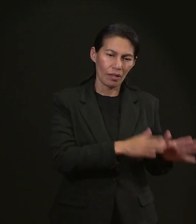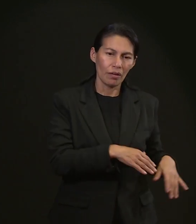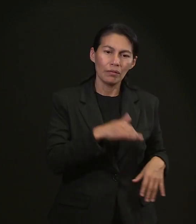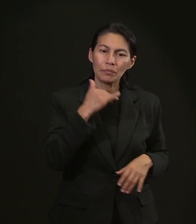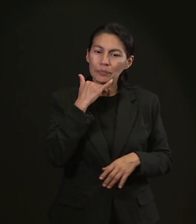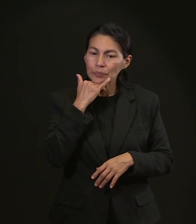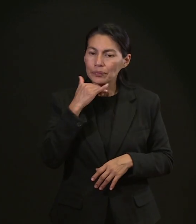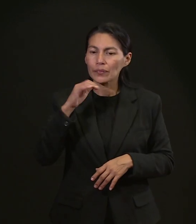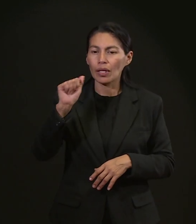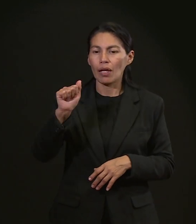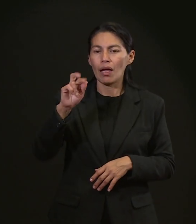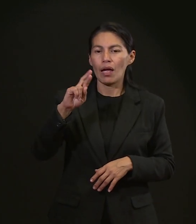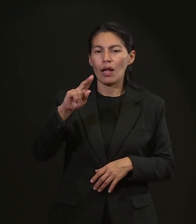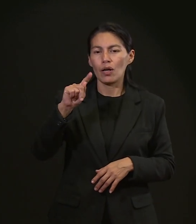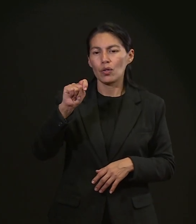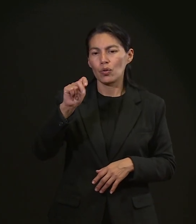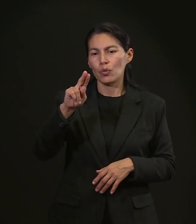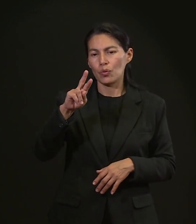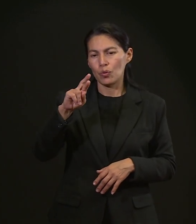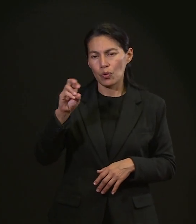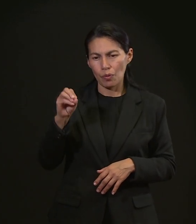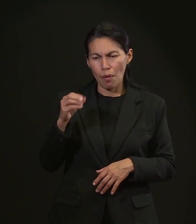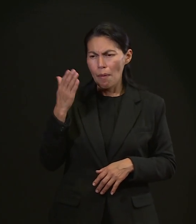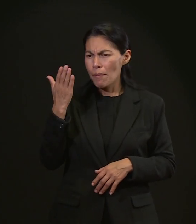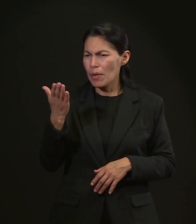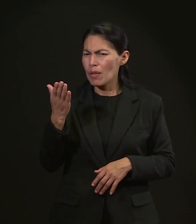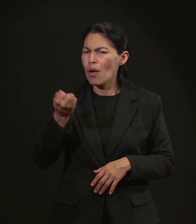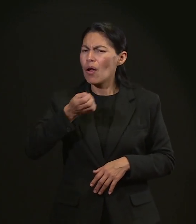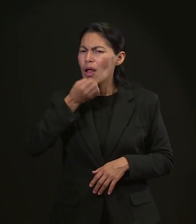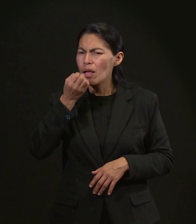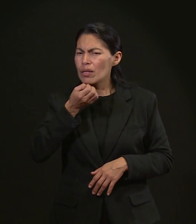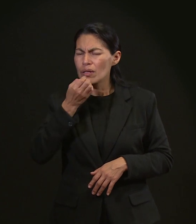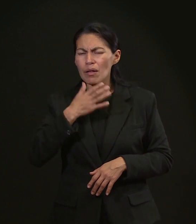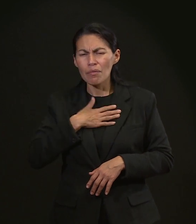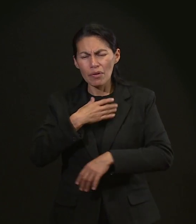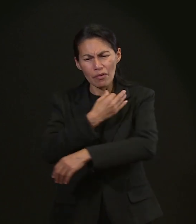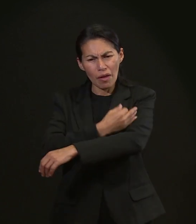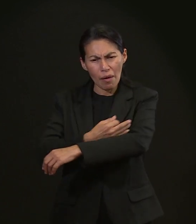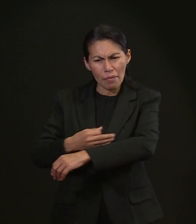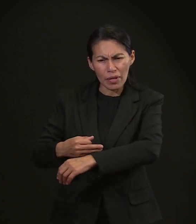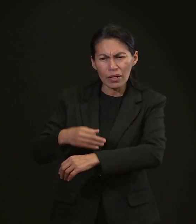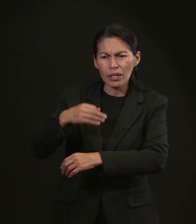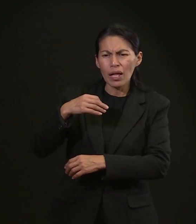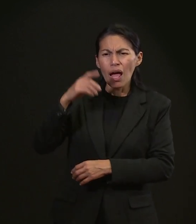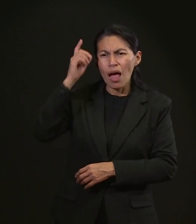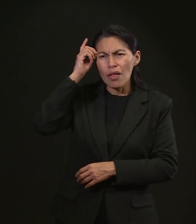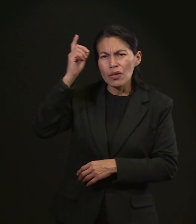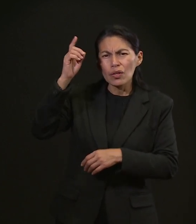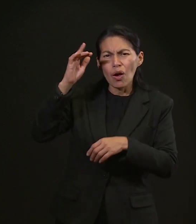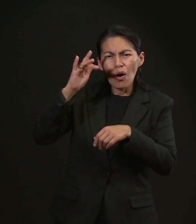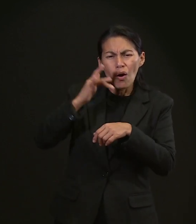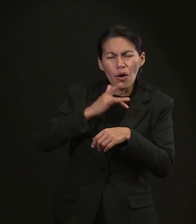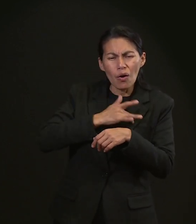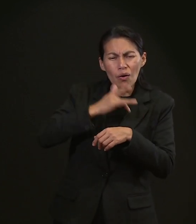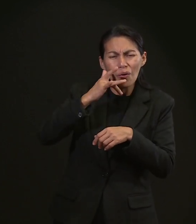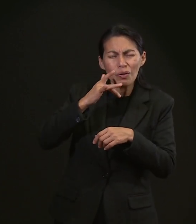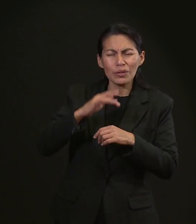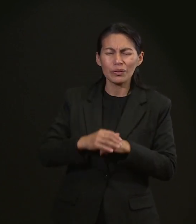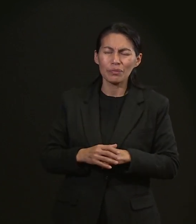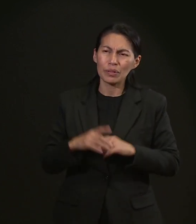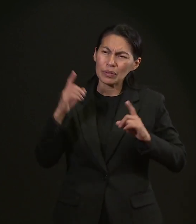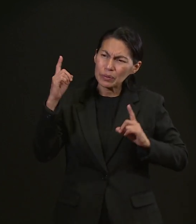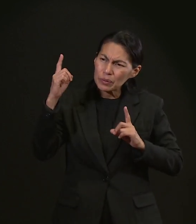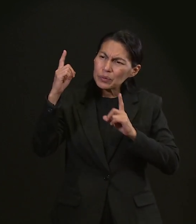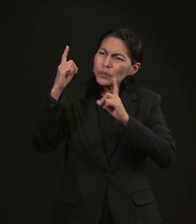perdón arturo y de oración por mi familia que dios toque sus corazones para que se acerquen más a